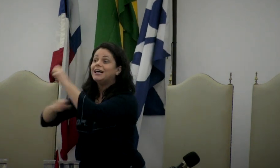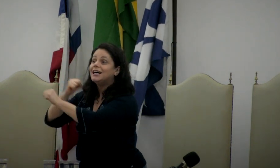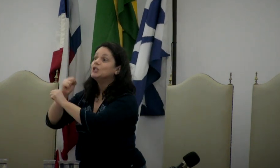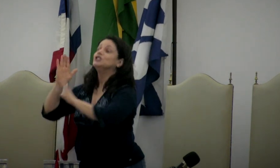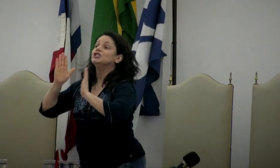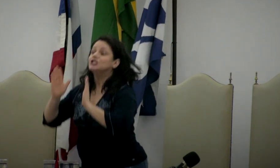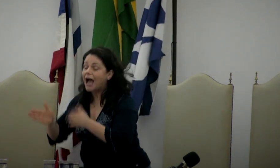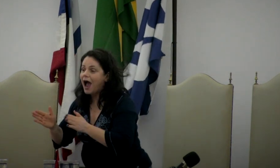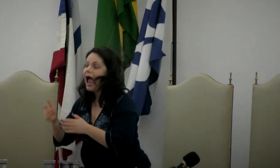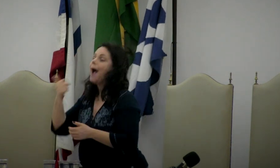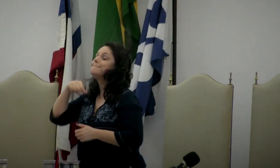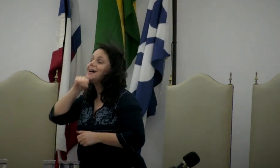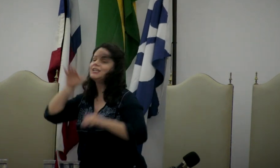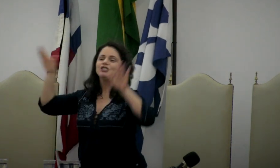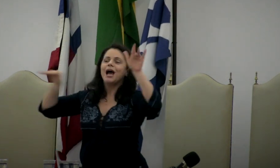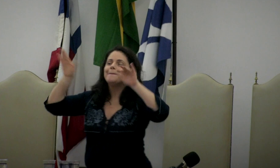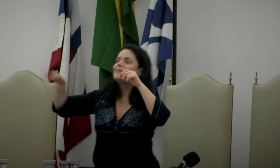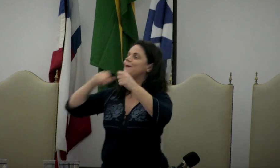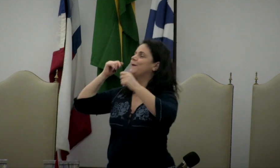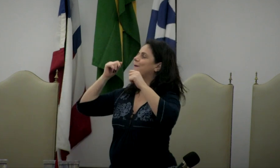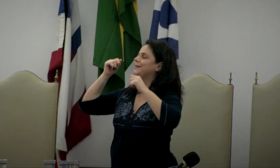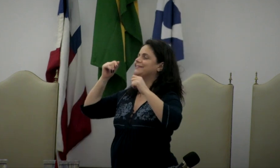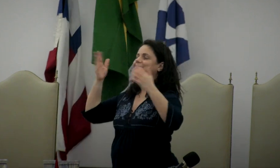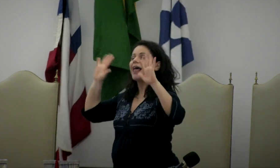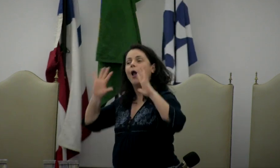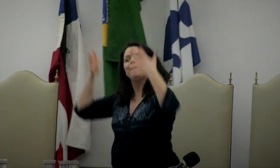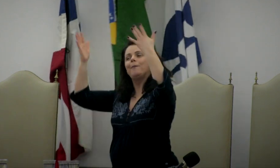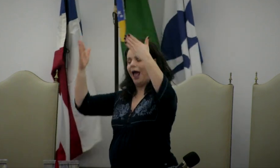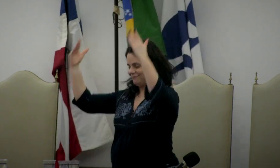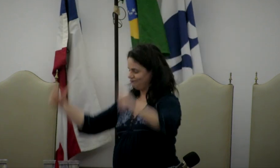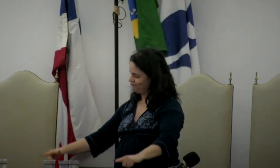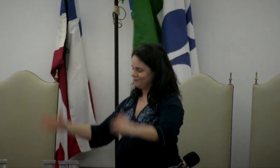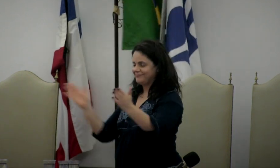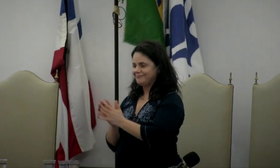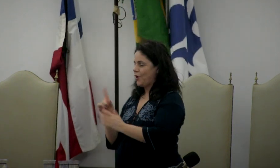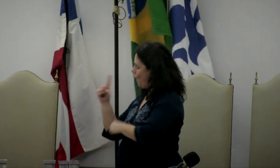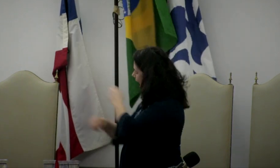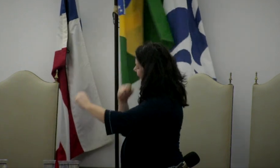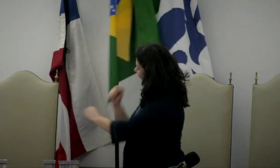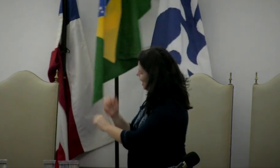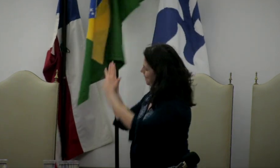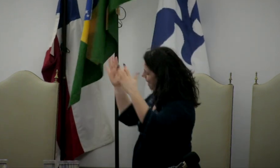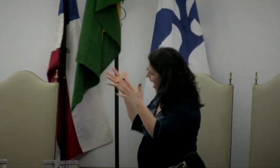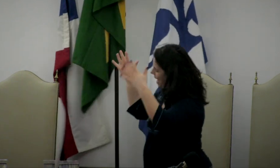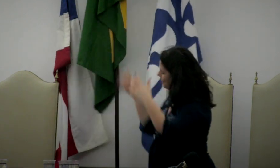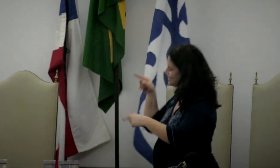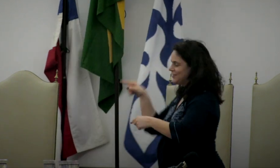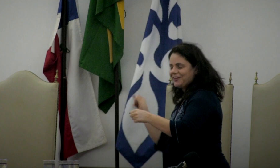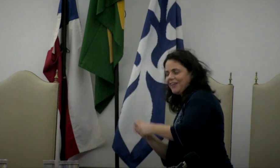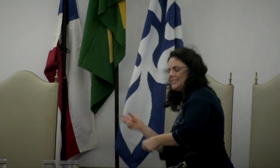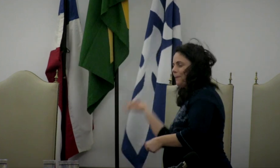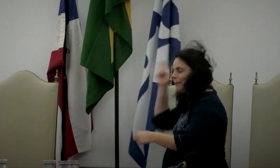no aniversário do implante, a mãe chamou as pessoas para poder comemorarem que tinha